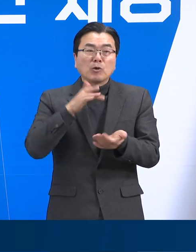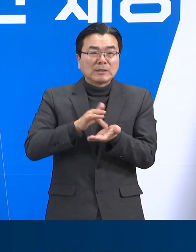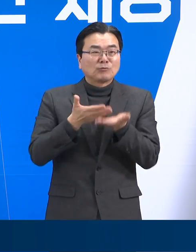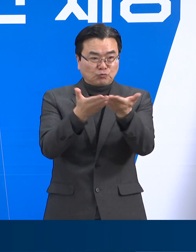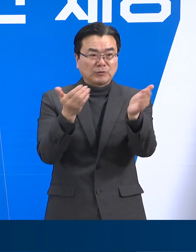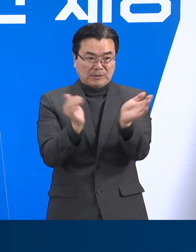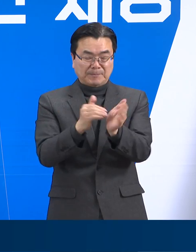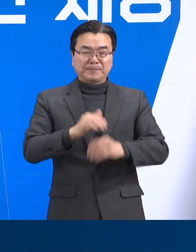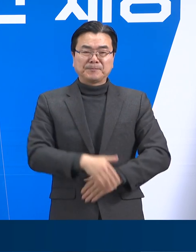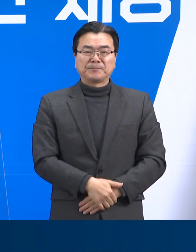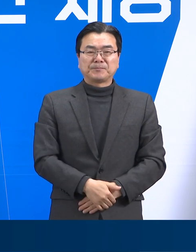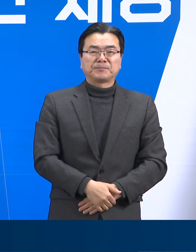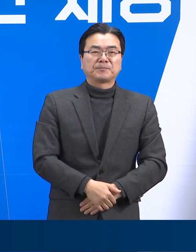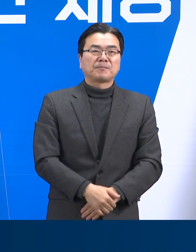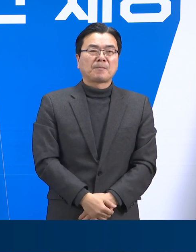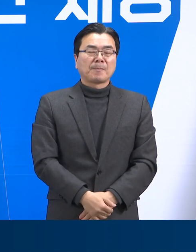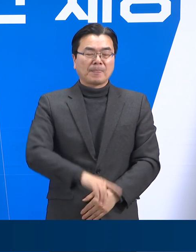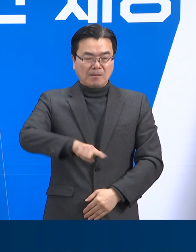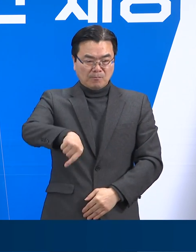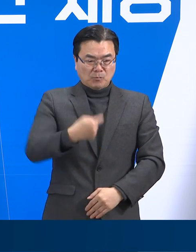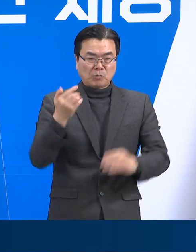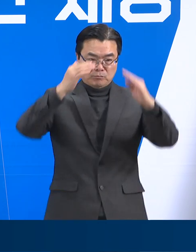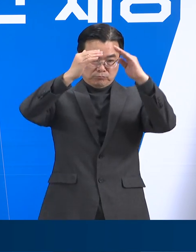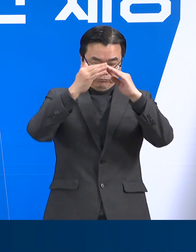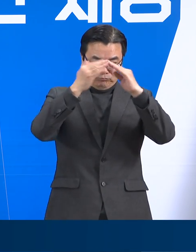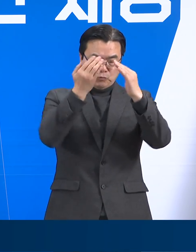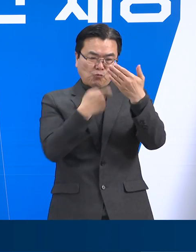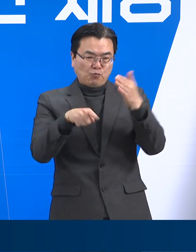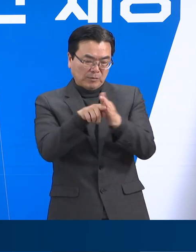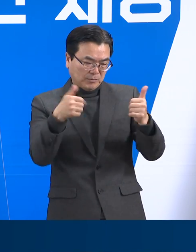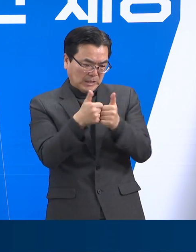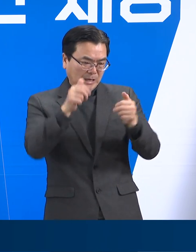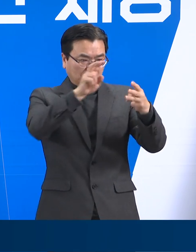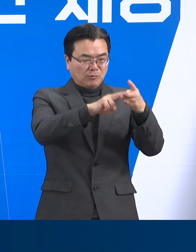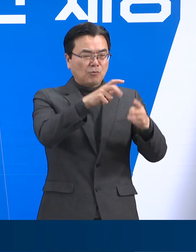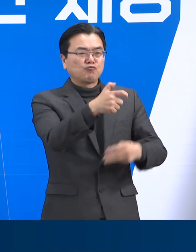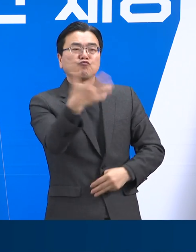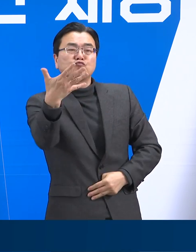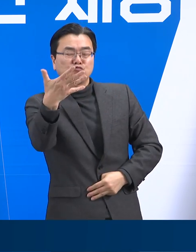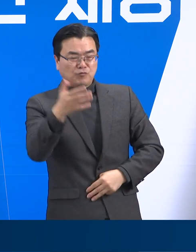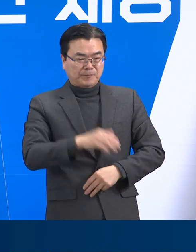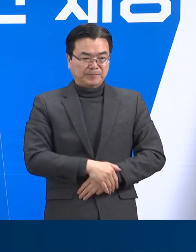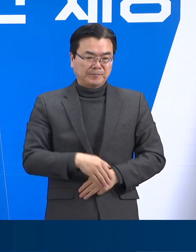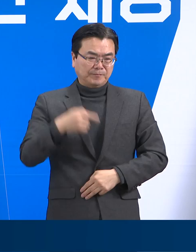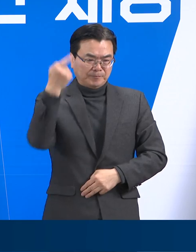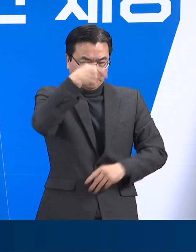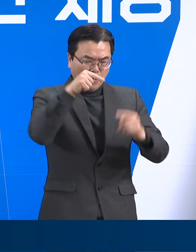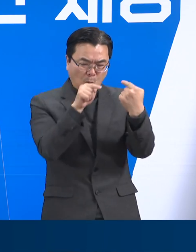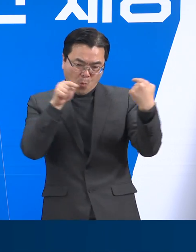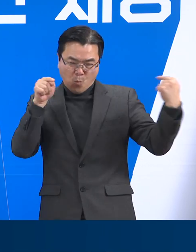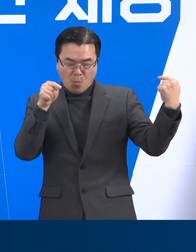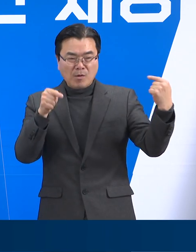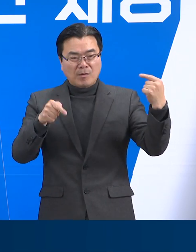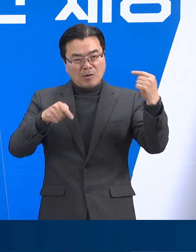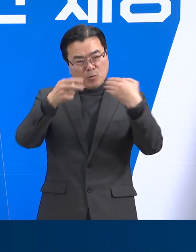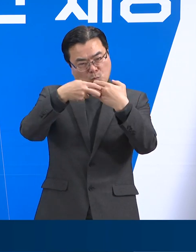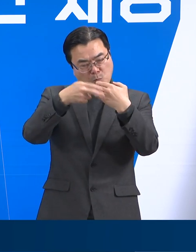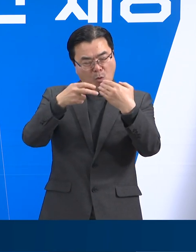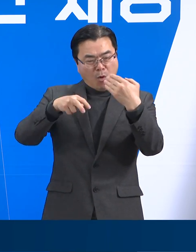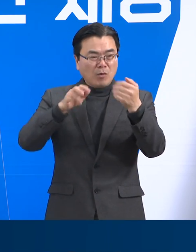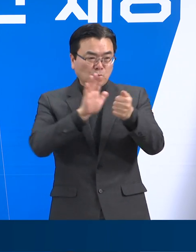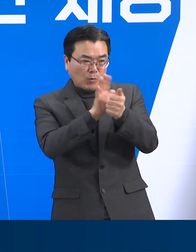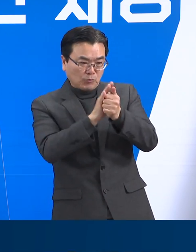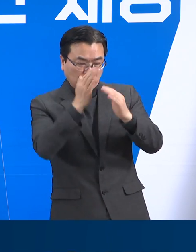기준 일반관리군 재택치료 의료상담센터는 69개소이며 비대면 진료가 가능한 동네 병 어원은